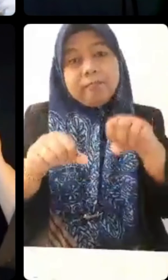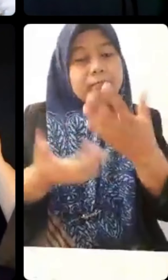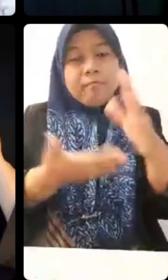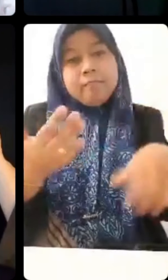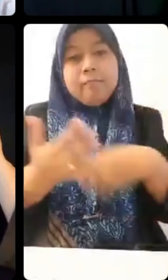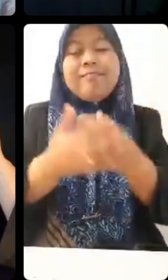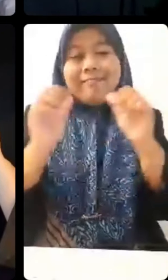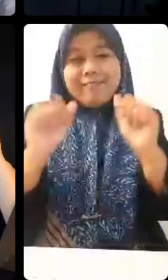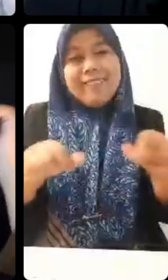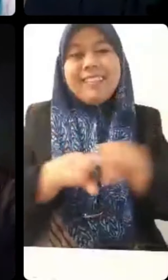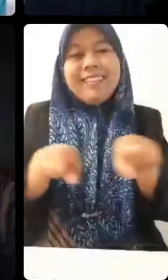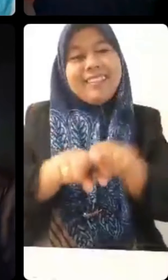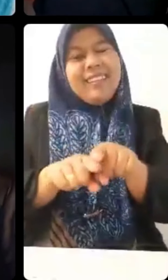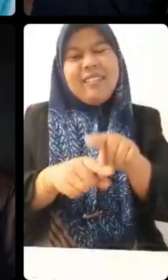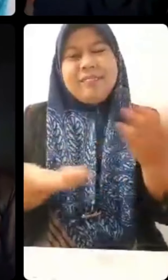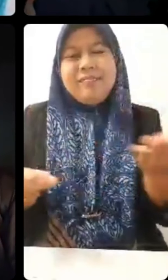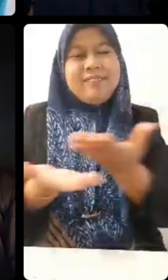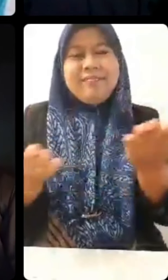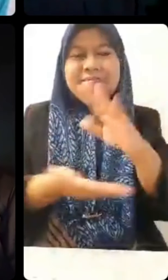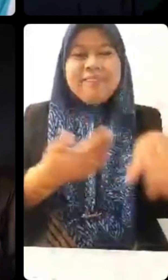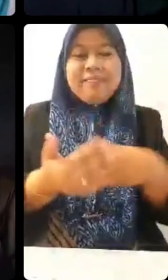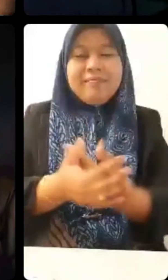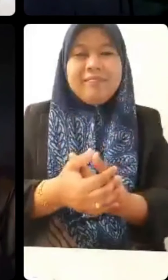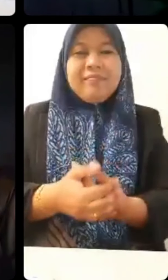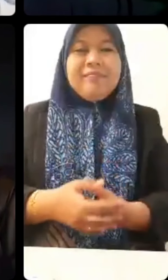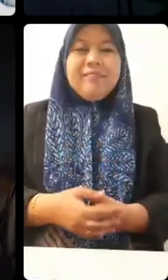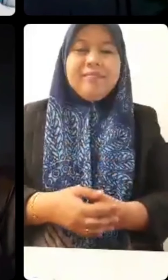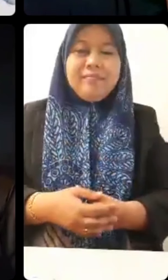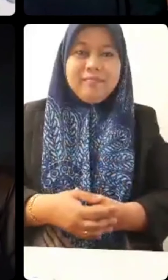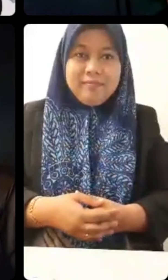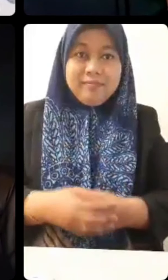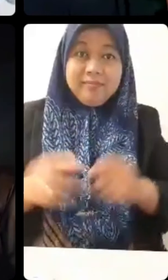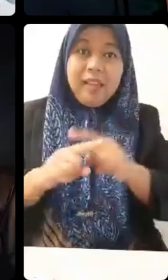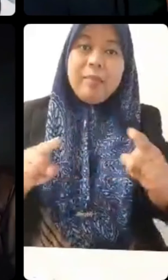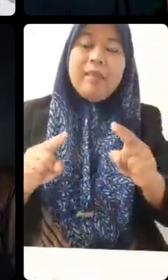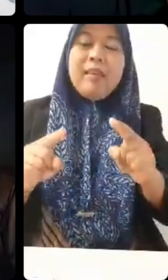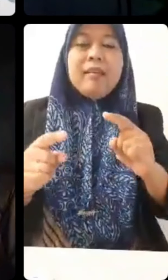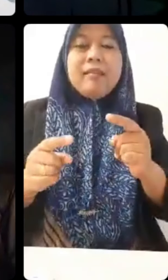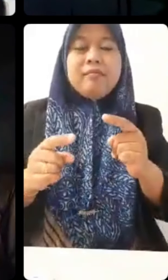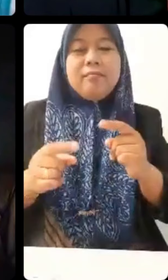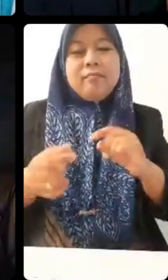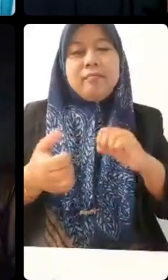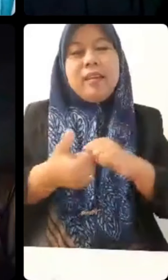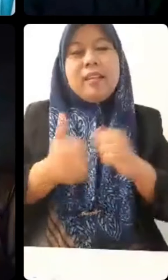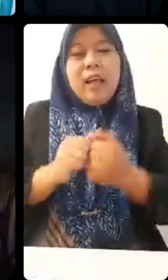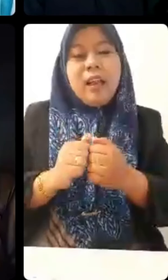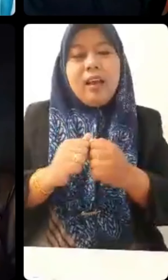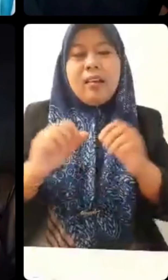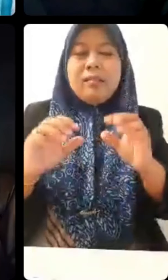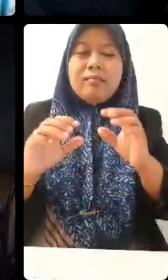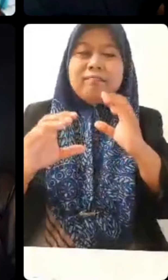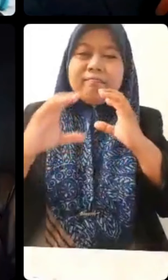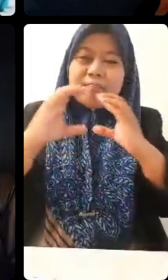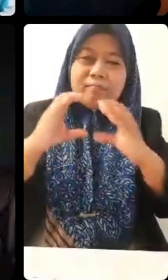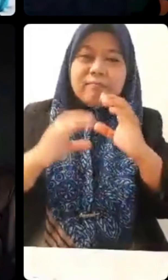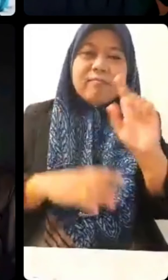ada kudrat. Okay. Cumanya, kita cakap tadi, masalah komunikasi itu je. Dan malah banyak je